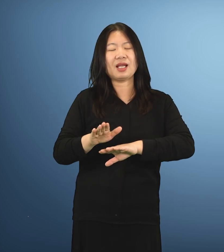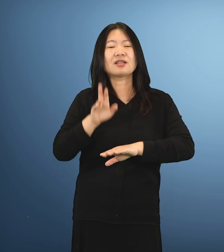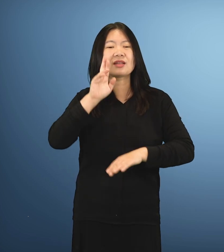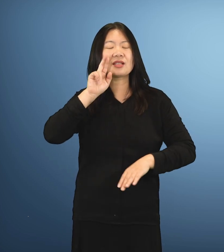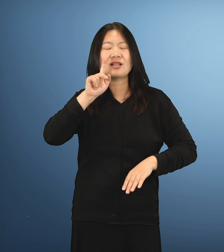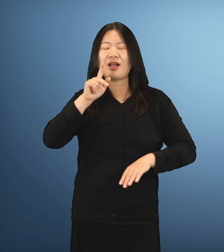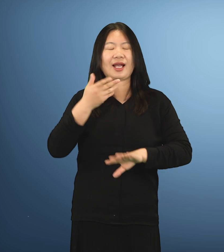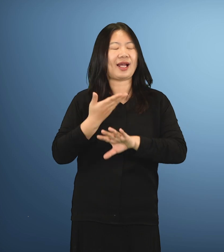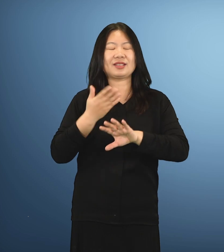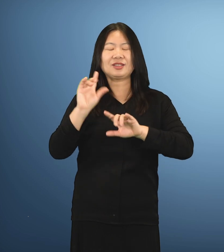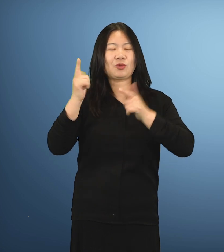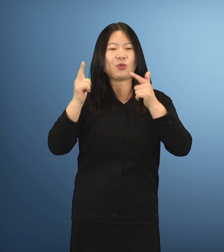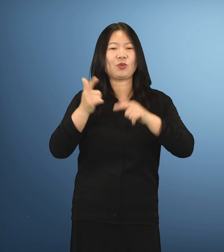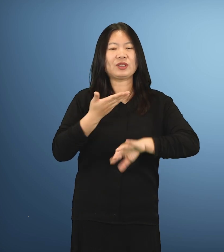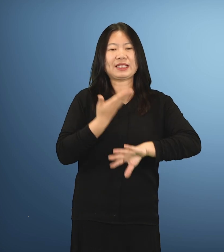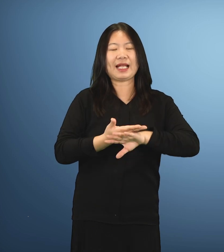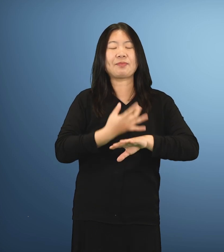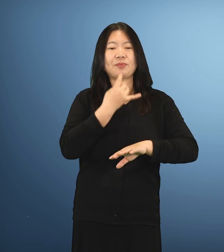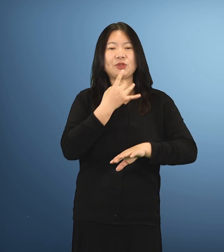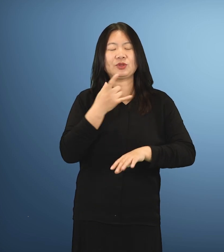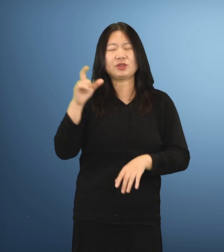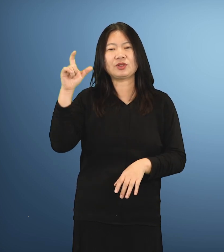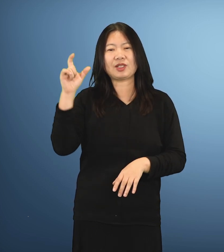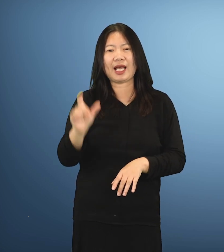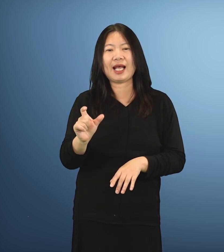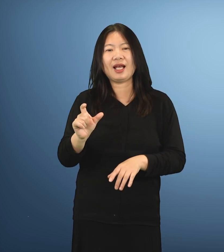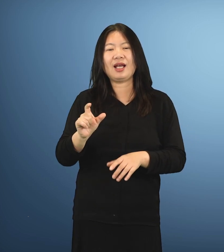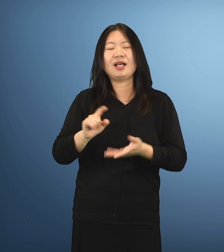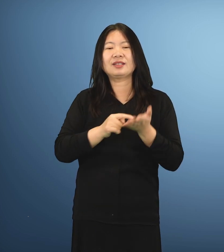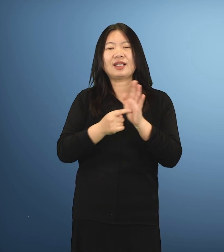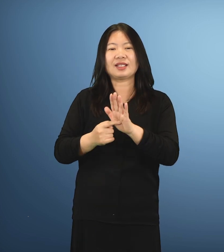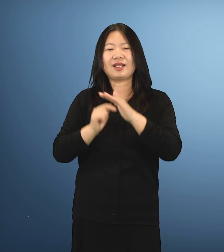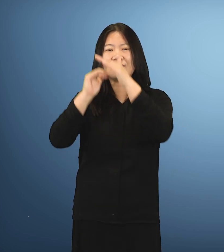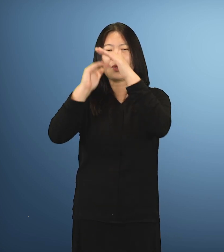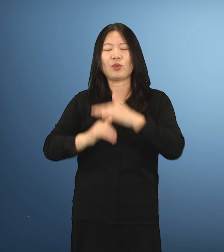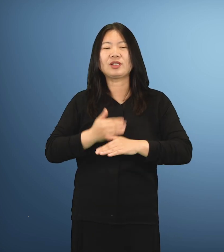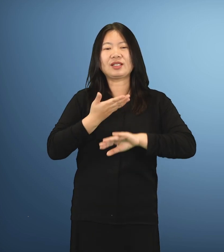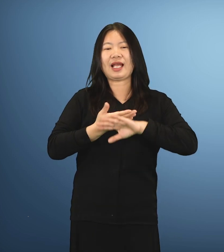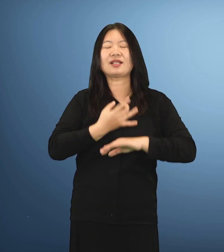뿐이에요. 강조가 다를 뿐이에요. 그러면